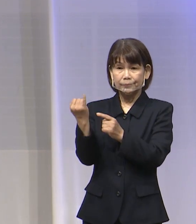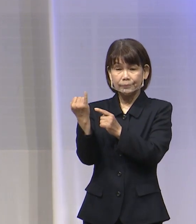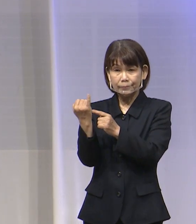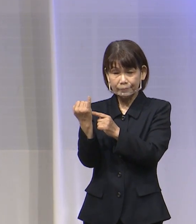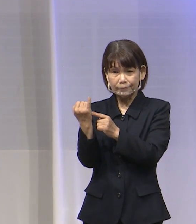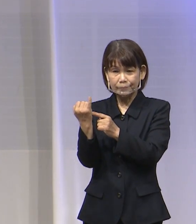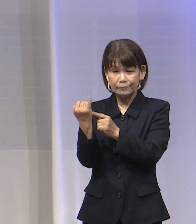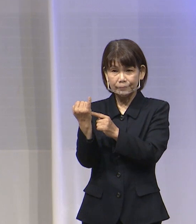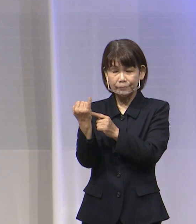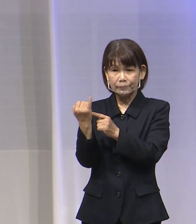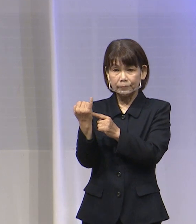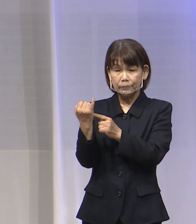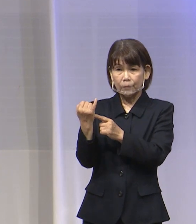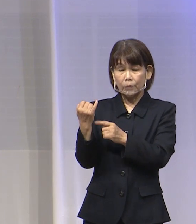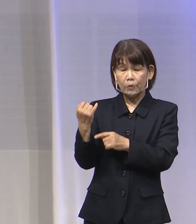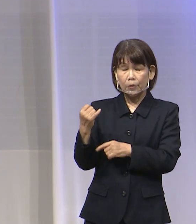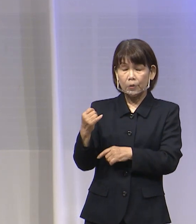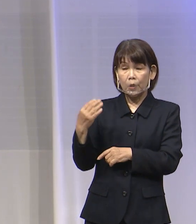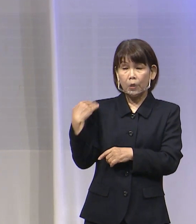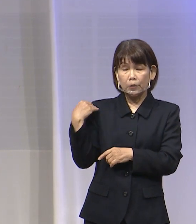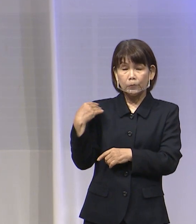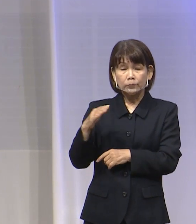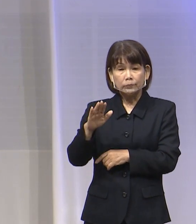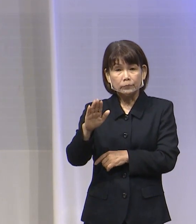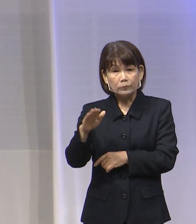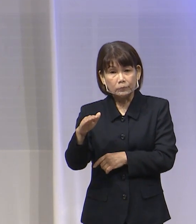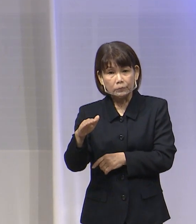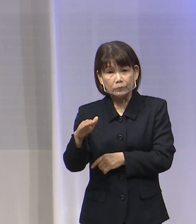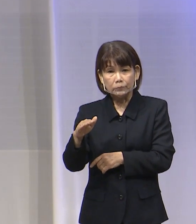肩を叩く人がいました